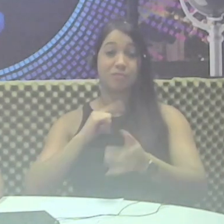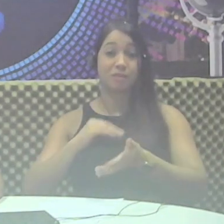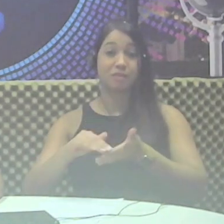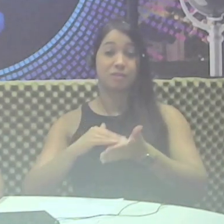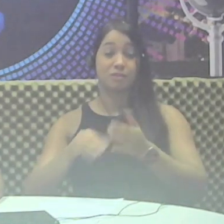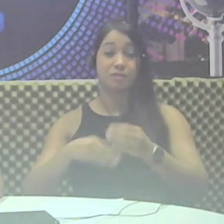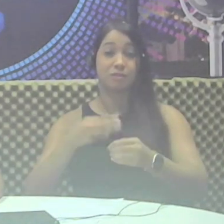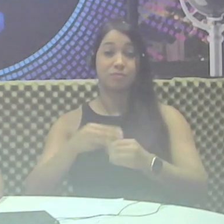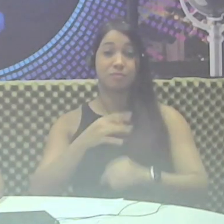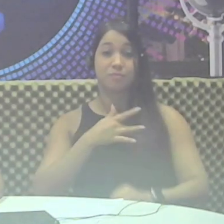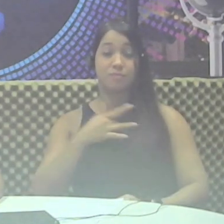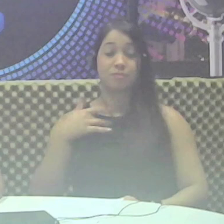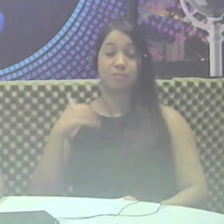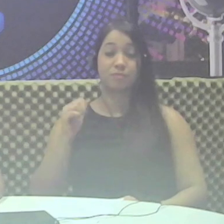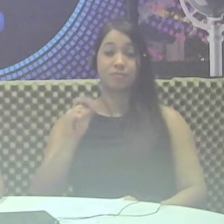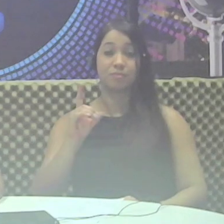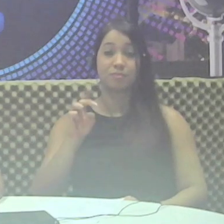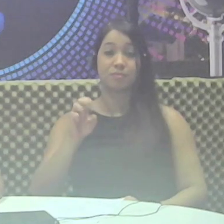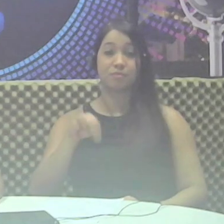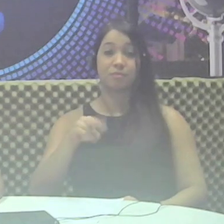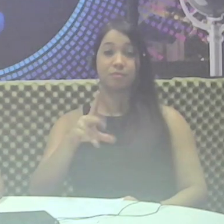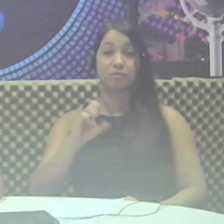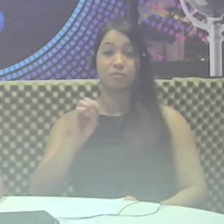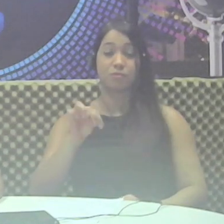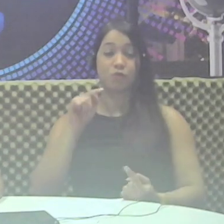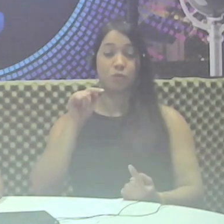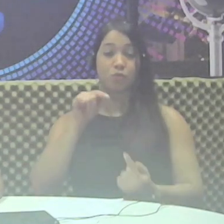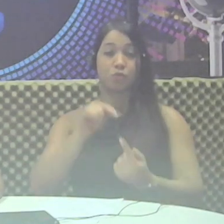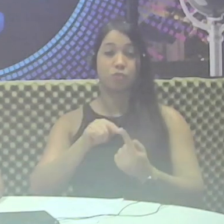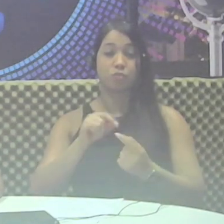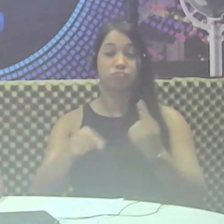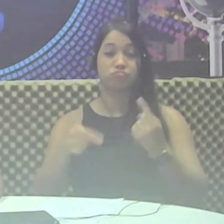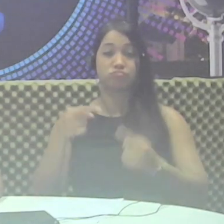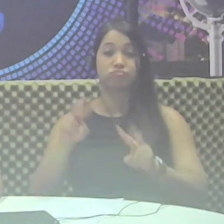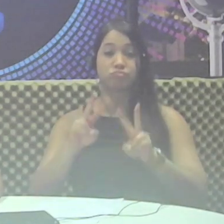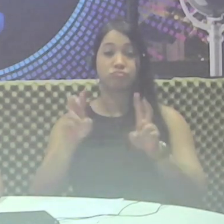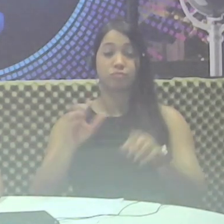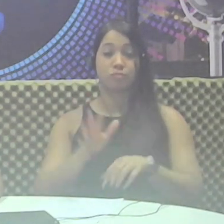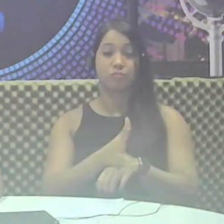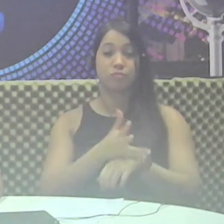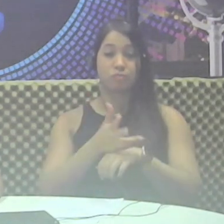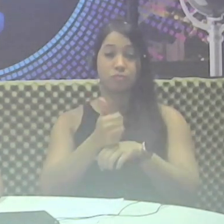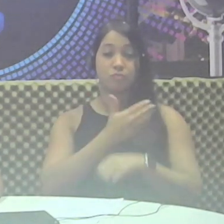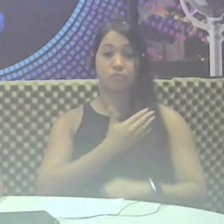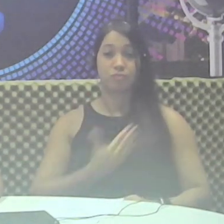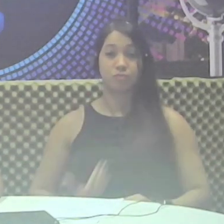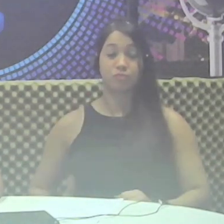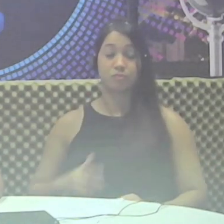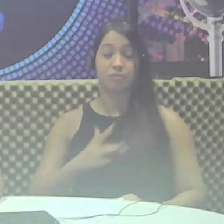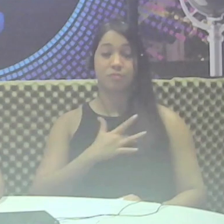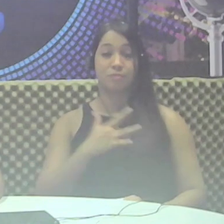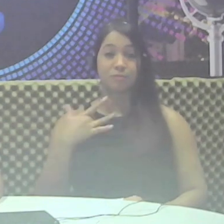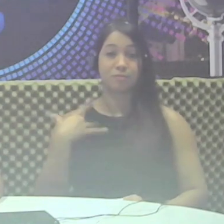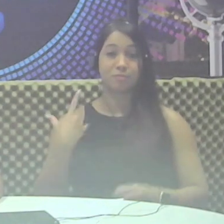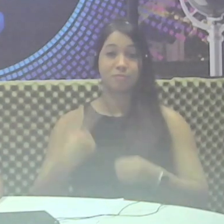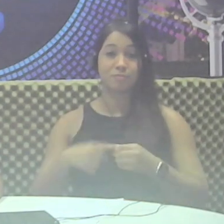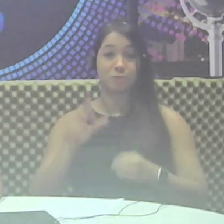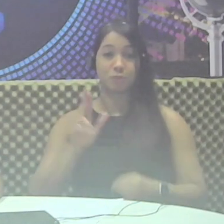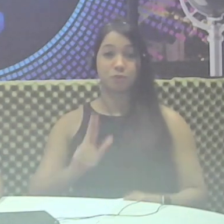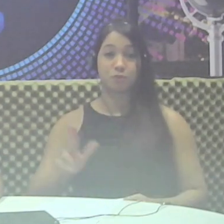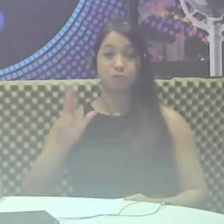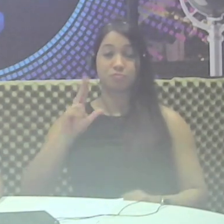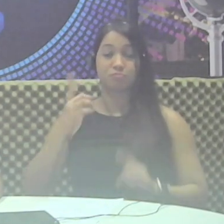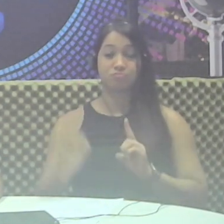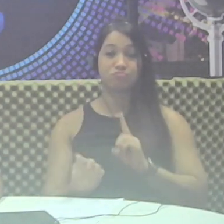de saúde, Adenilson Lima, e teve o objetivo de discutir melhorias na rede pública de saúde da cidade. Durante o